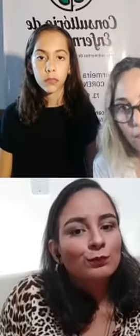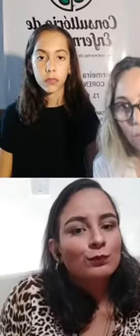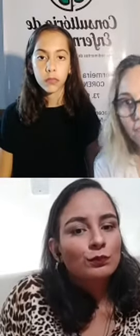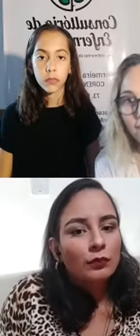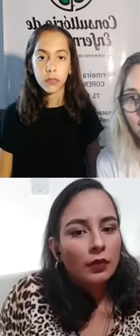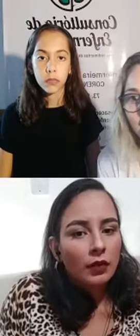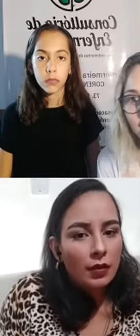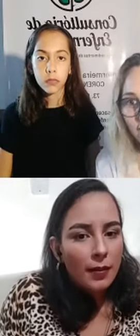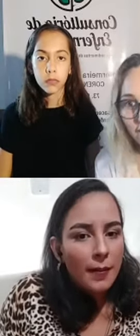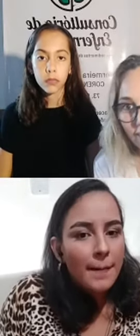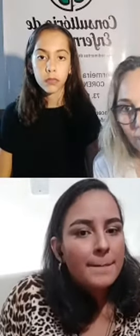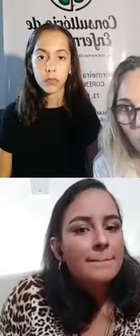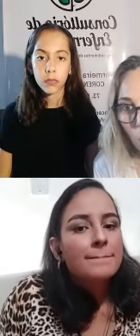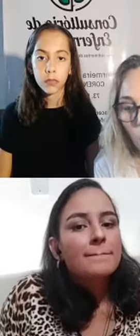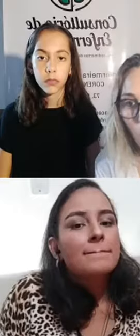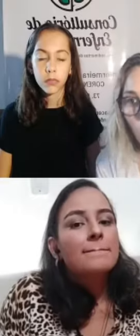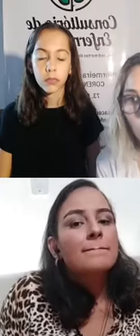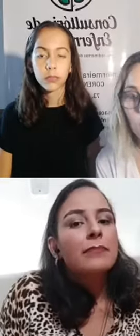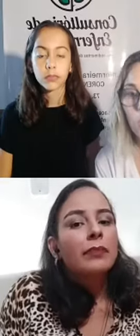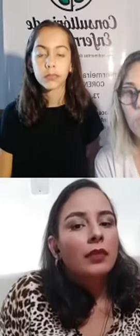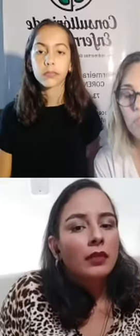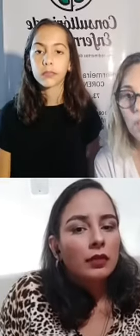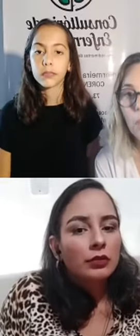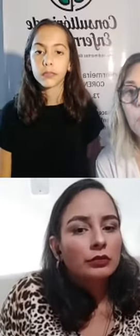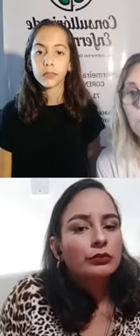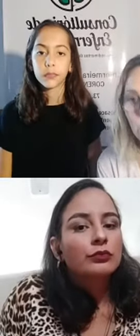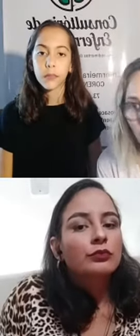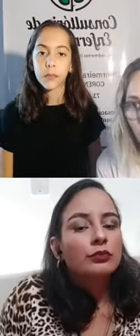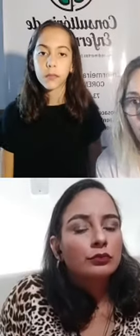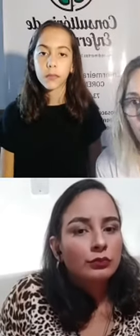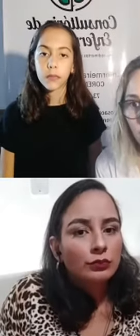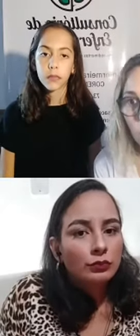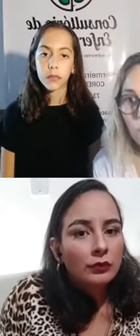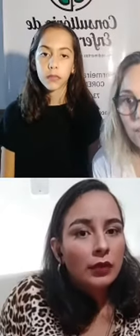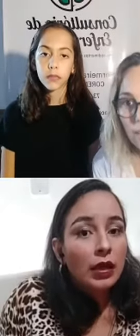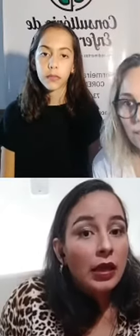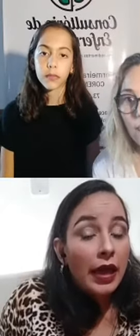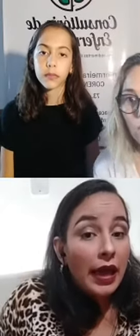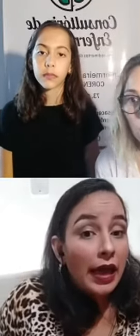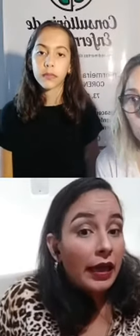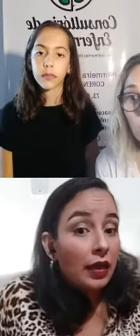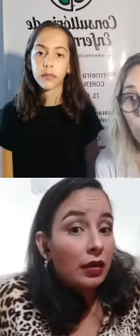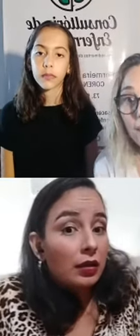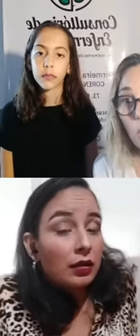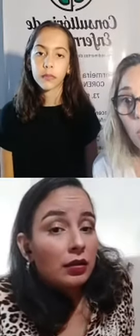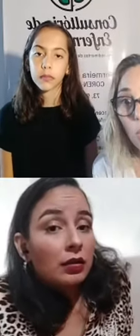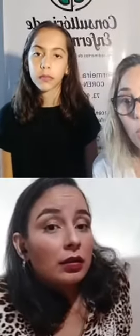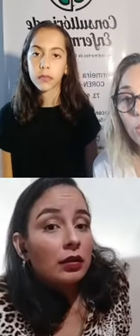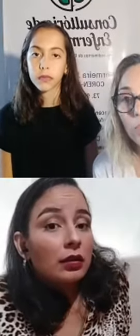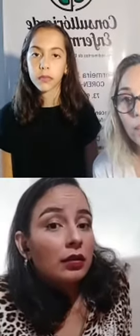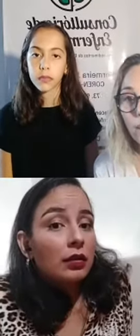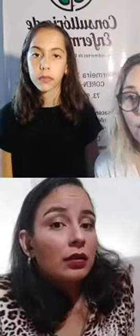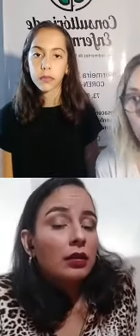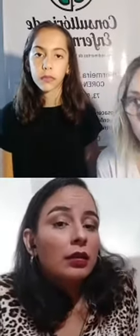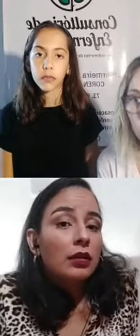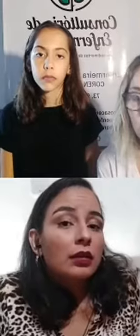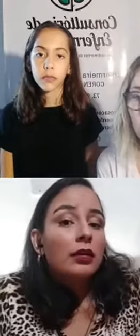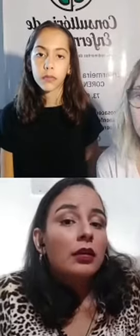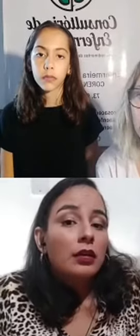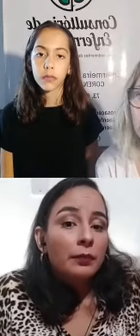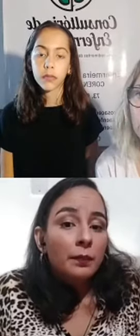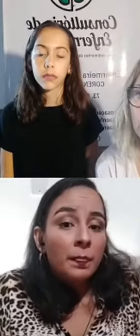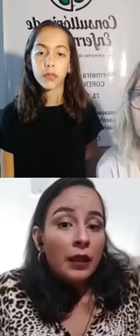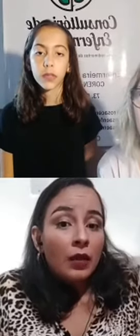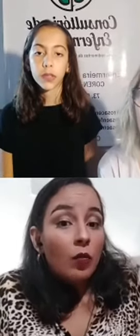café da manhã, teria, né, um almoço, enfim. Todas essas questões pesam muito, né, Darluce?